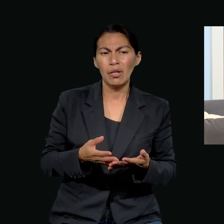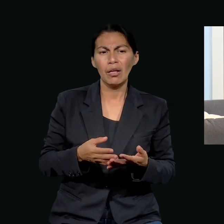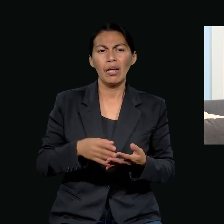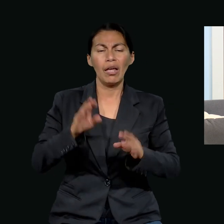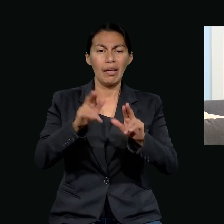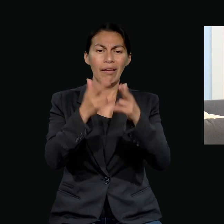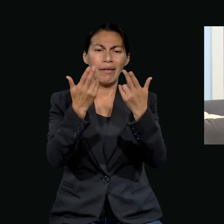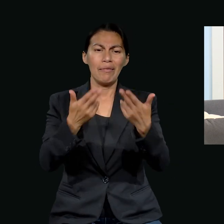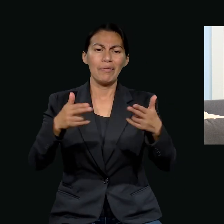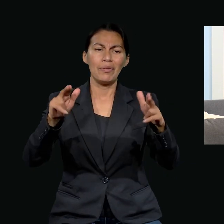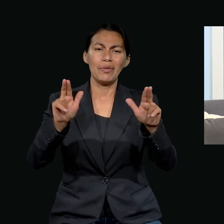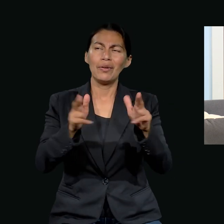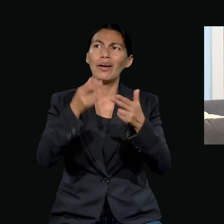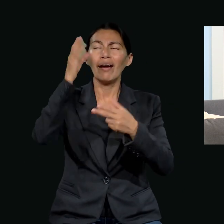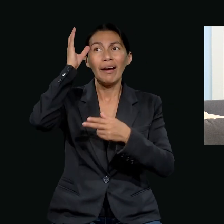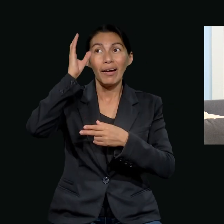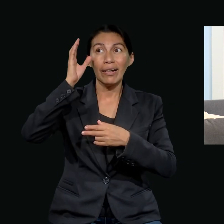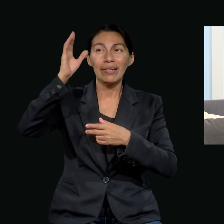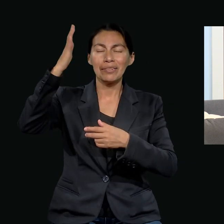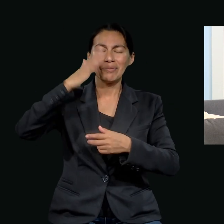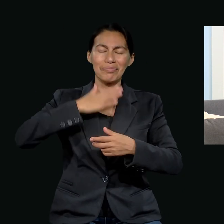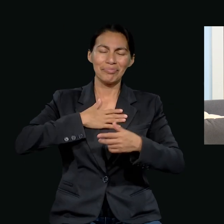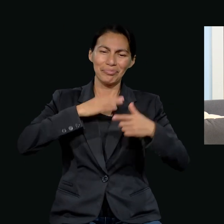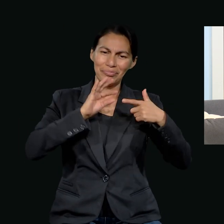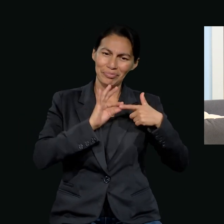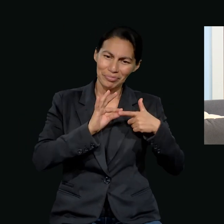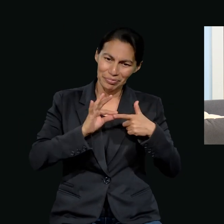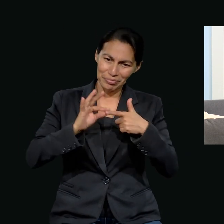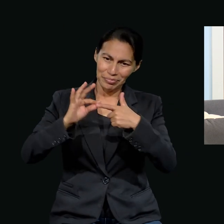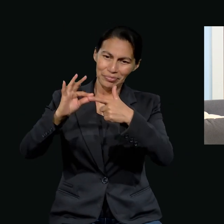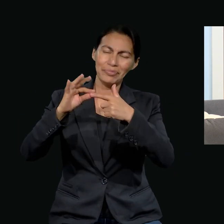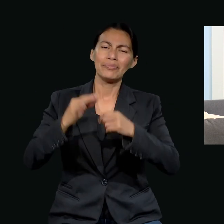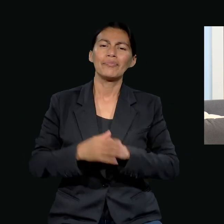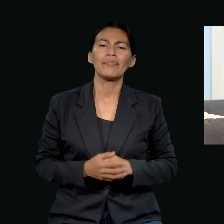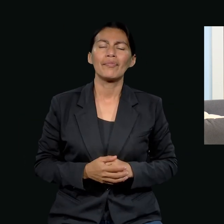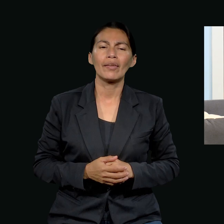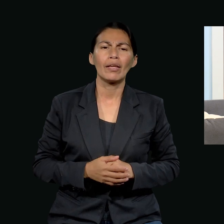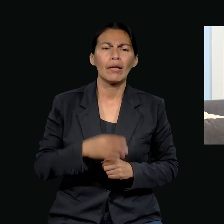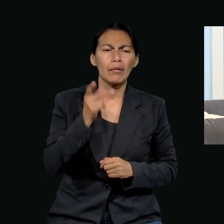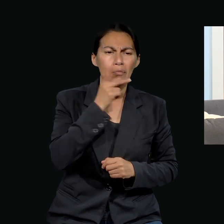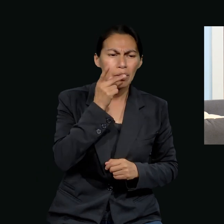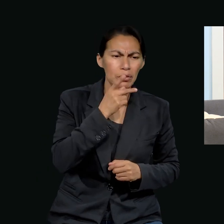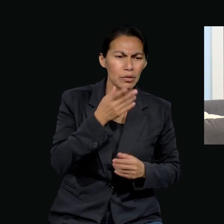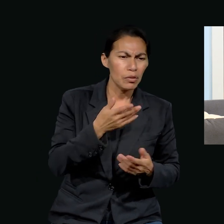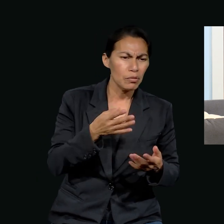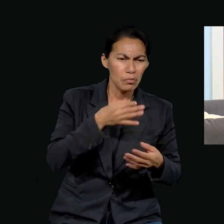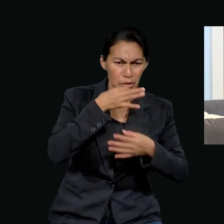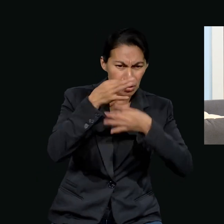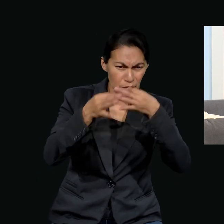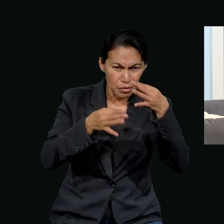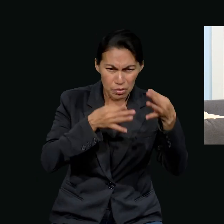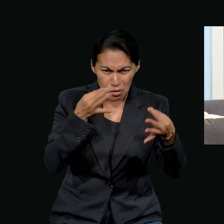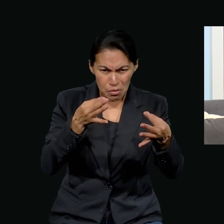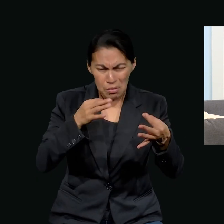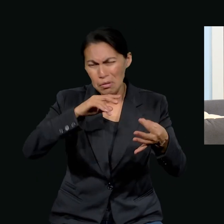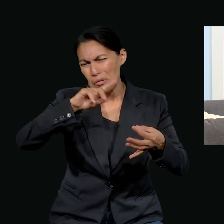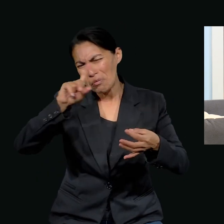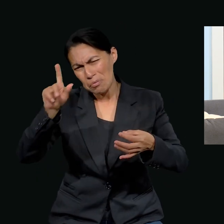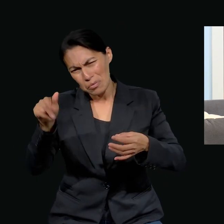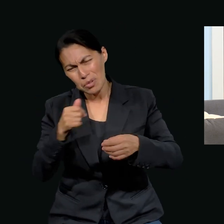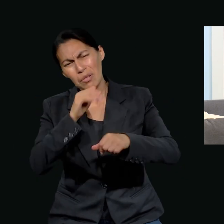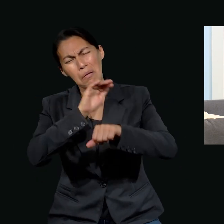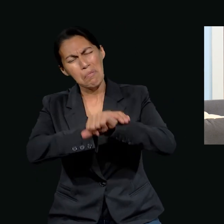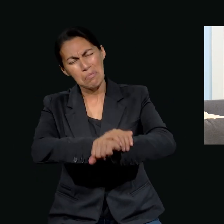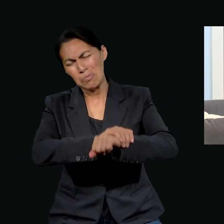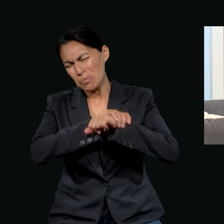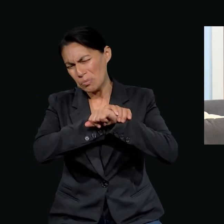C. Y el pastor Arturo Broche, que era el que estaba, presentó el mensaje. Y después fuimos grandes